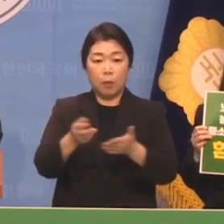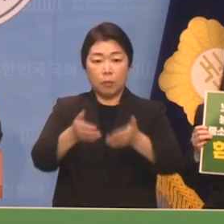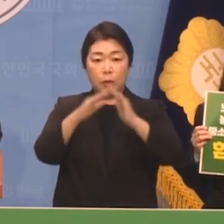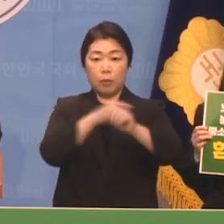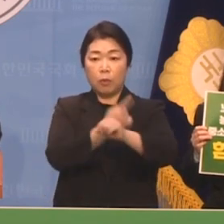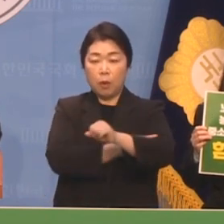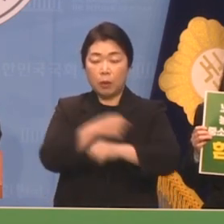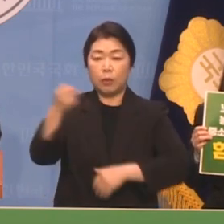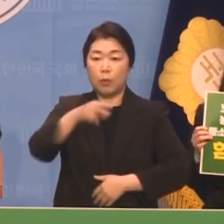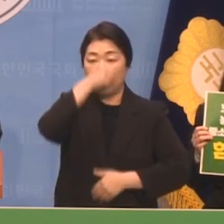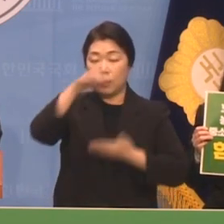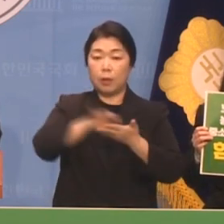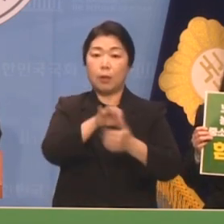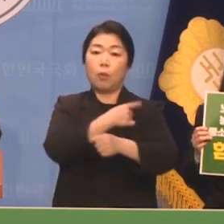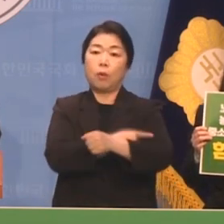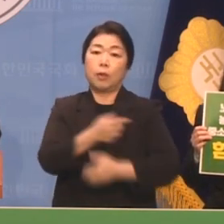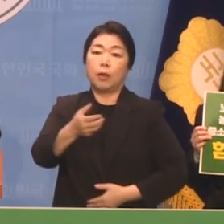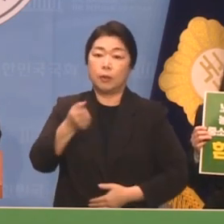입법권과 예산권을 가진